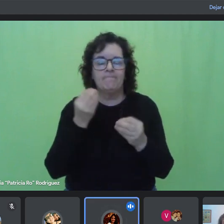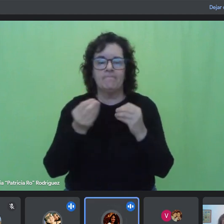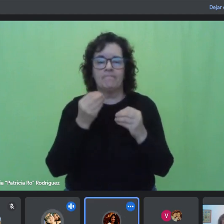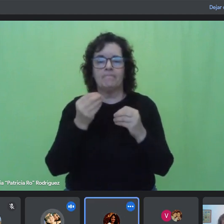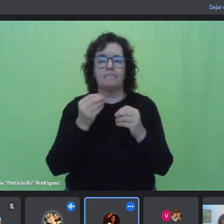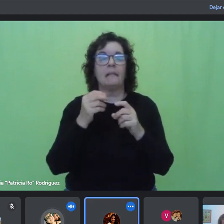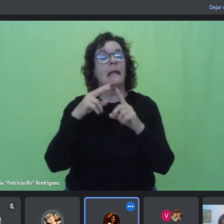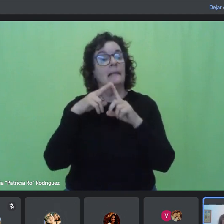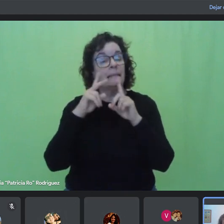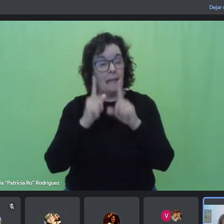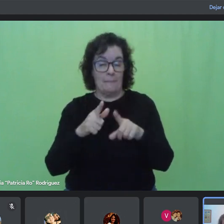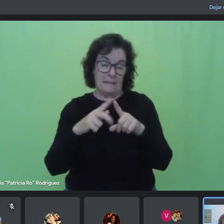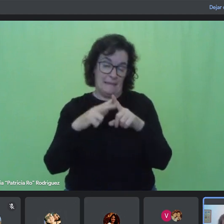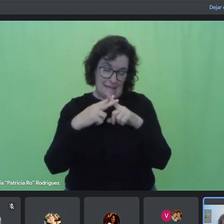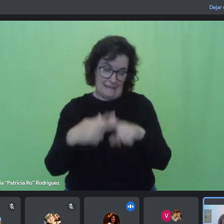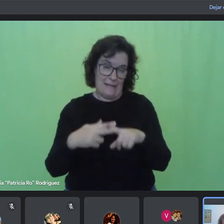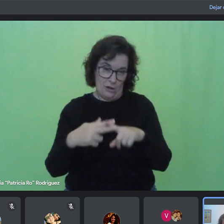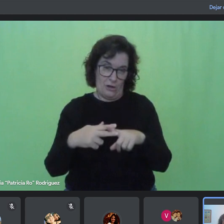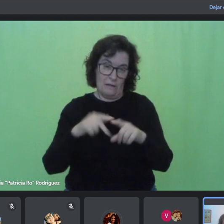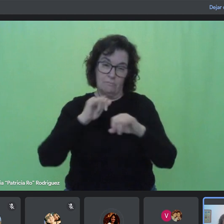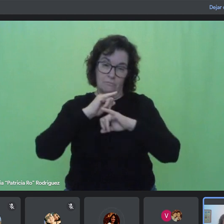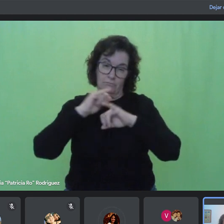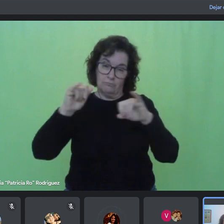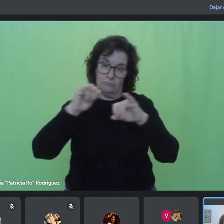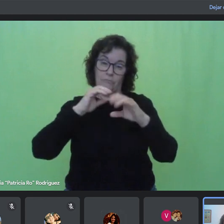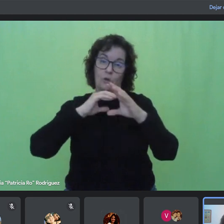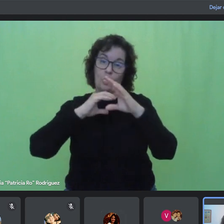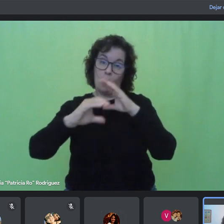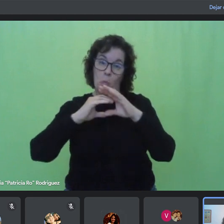la información y la comunicación relacionadas.